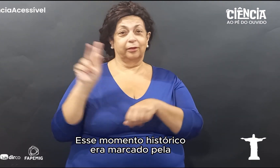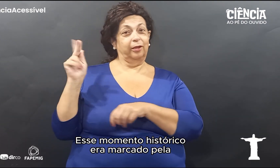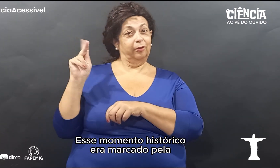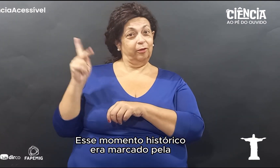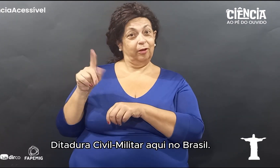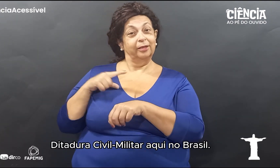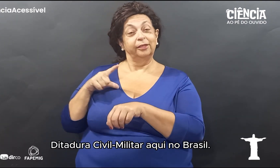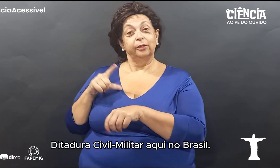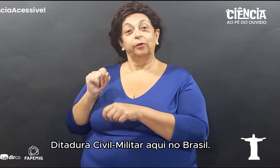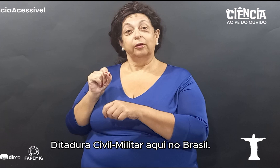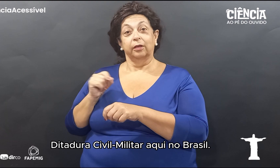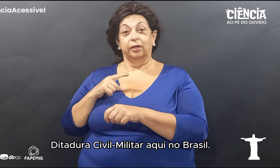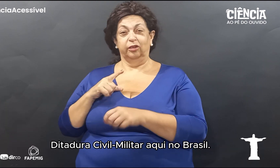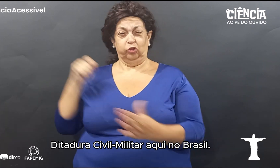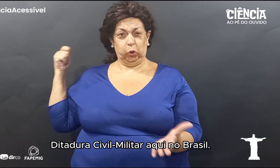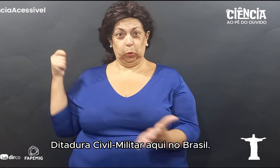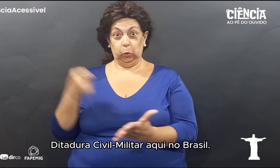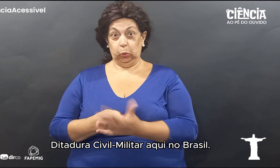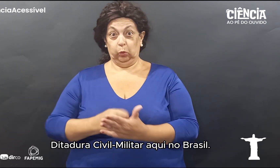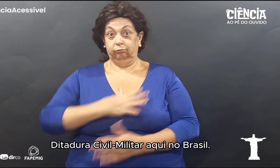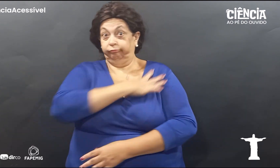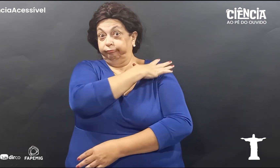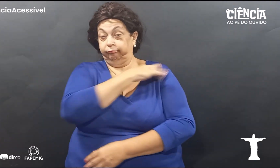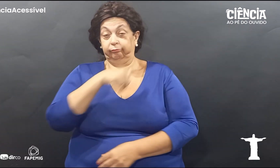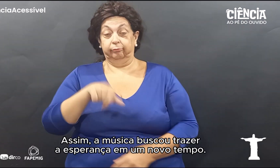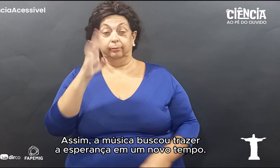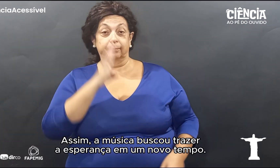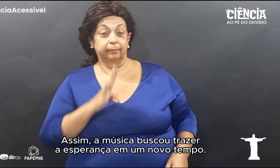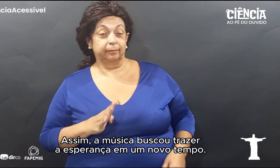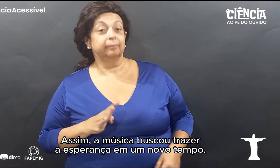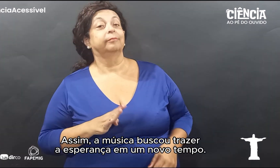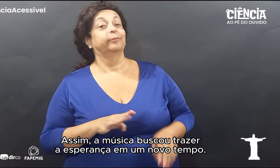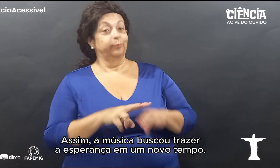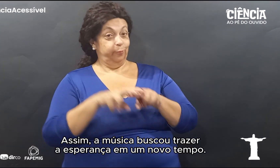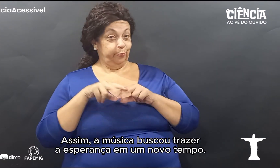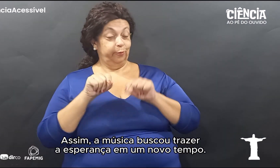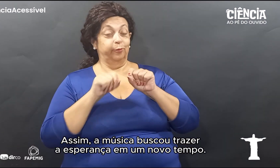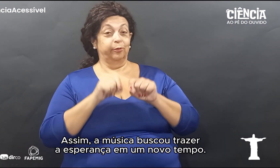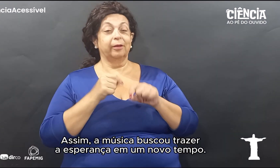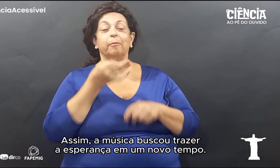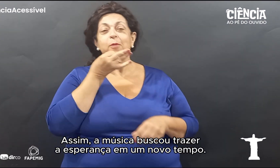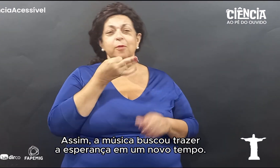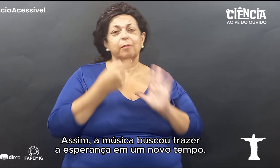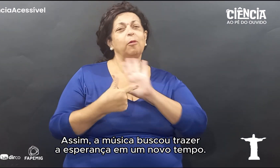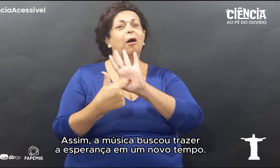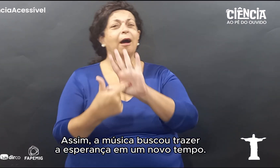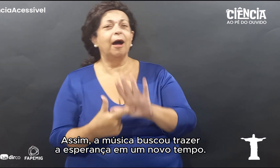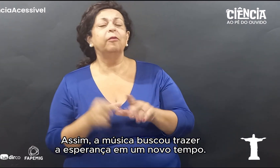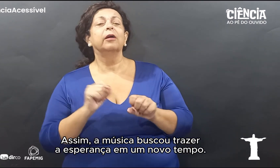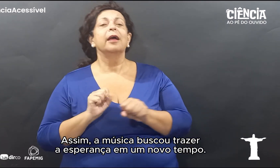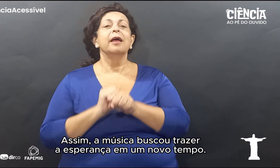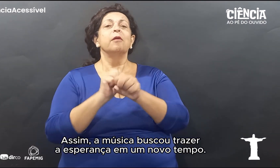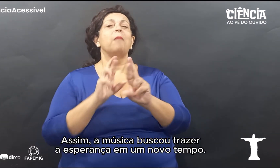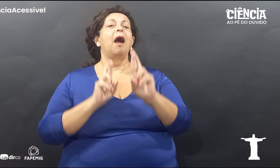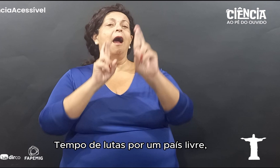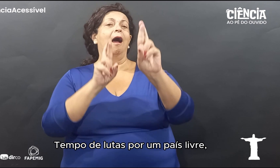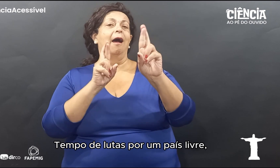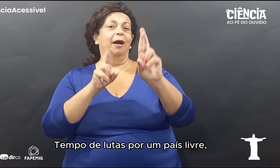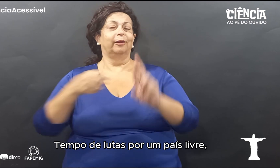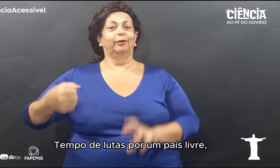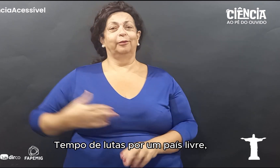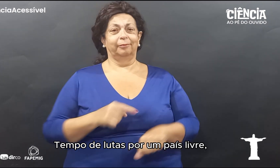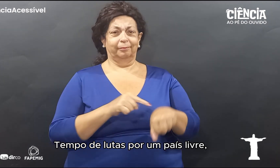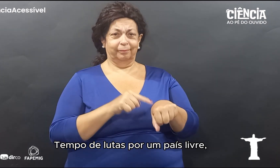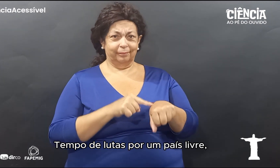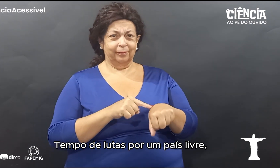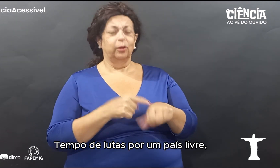era marcado pela ditadura civil-militar aqui no Brasil. Assim, a música buscou trazer a esperança em um novo tempo. Tempo